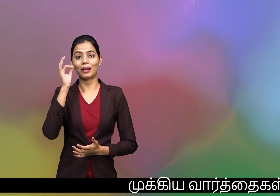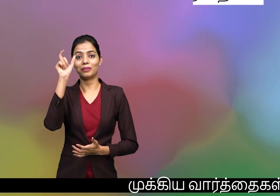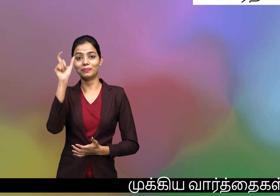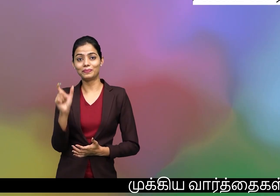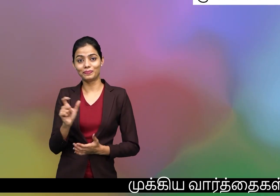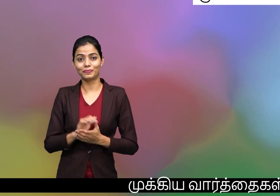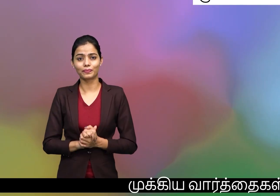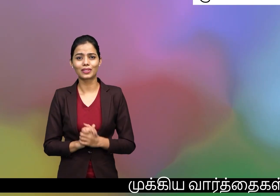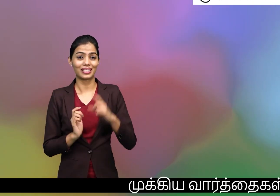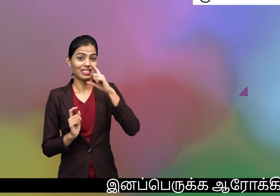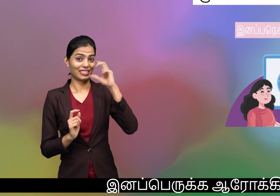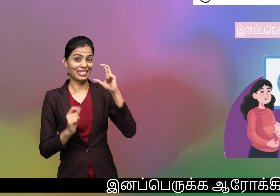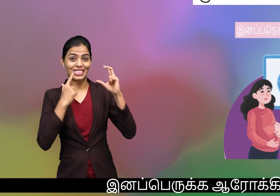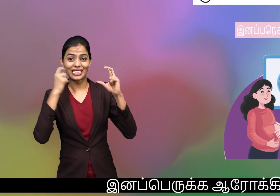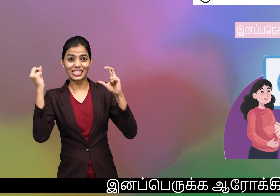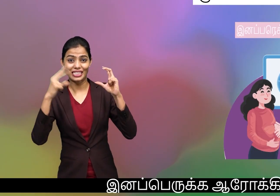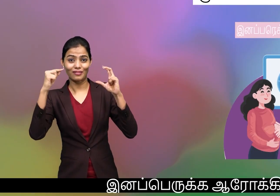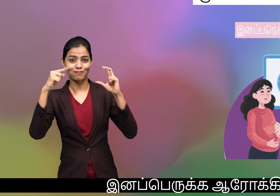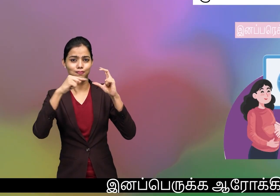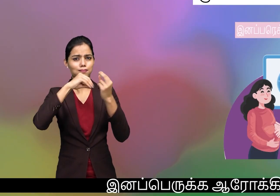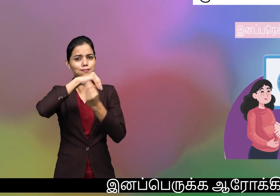முக்கிய வார்த்தைகள்: இனப்பெருக்க ஆரோக்கியம்.